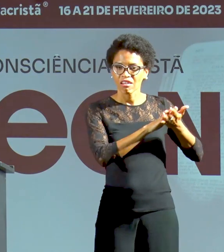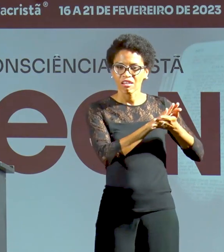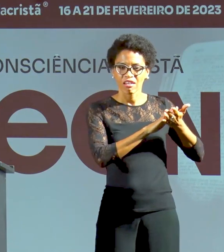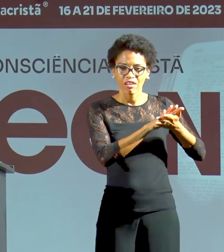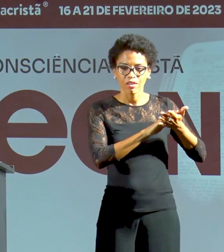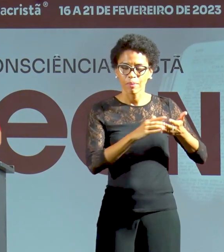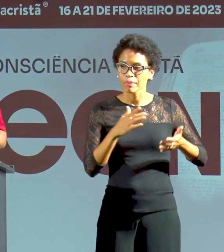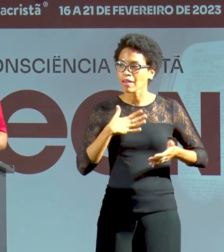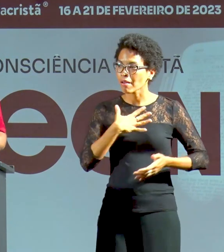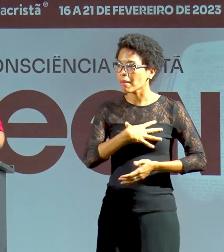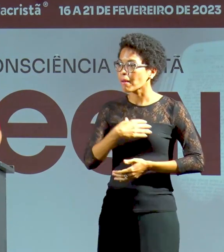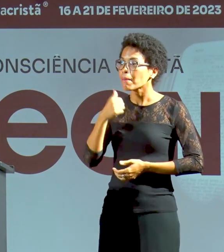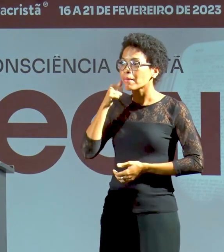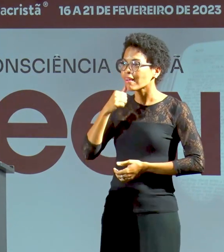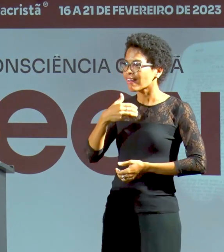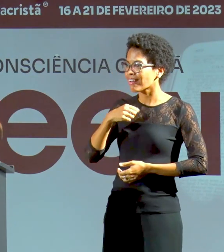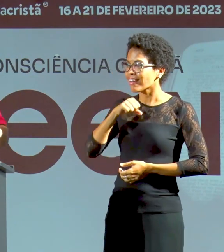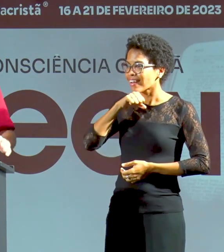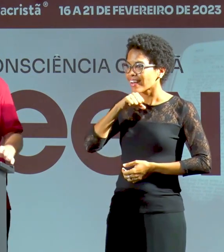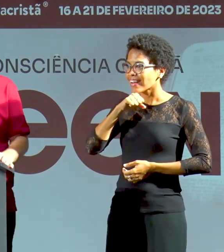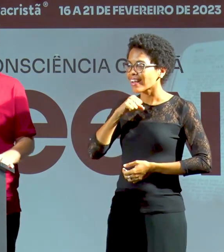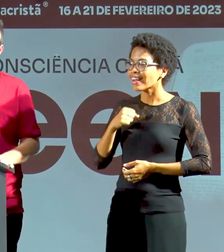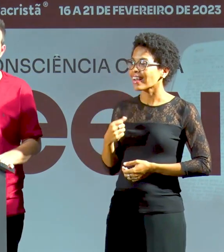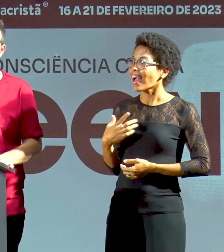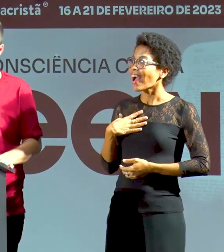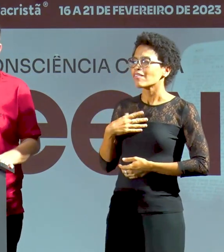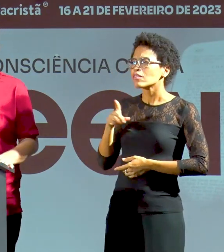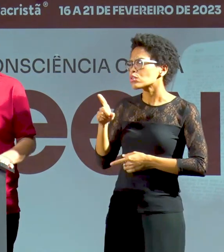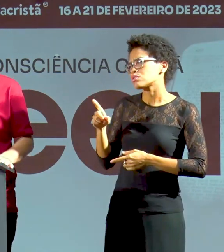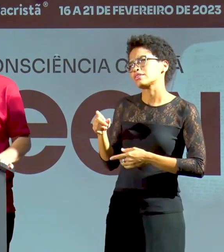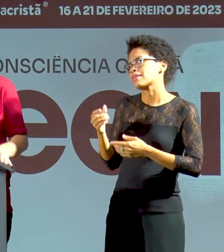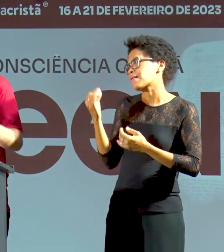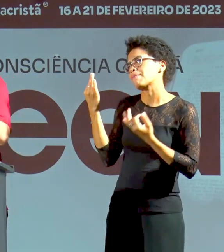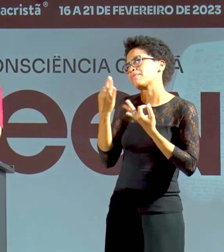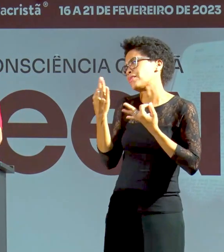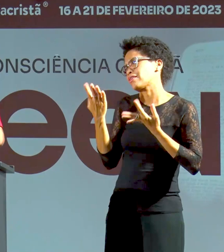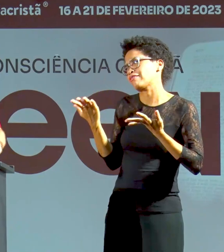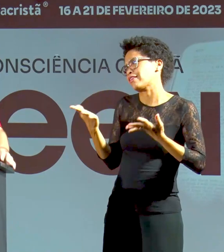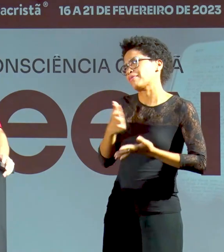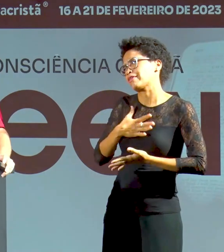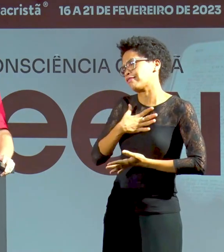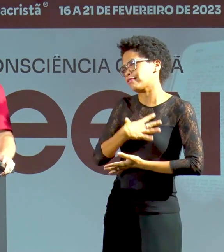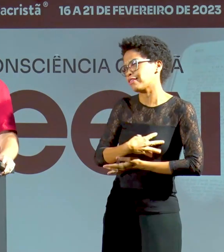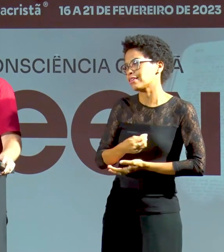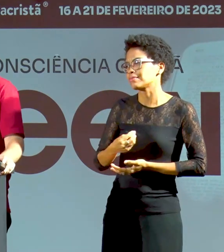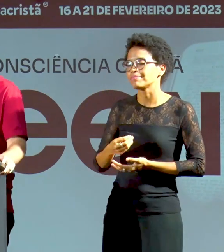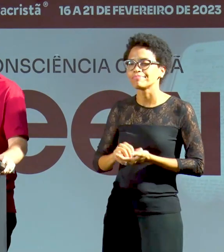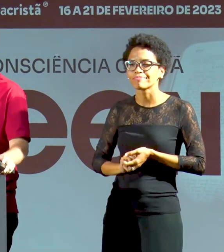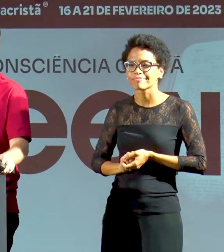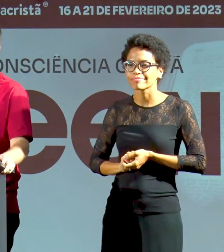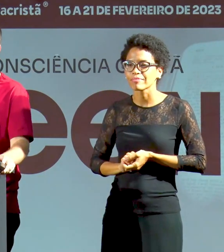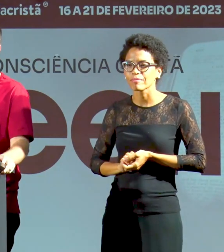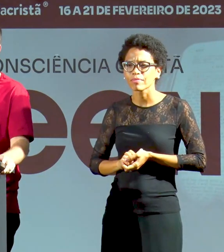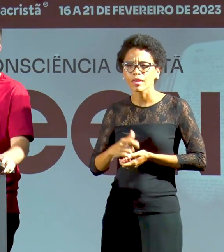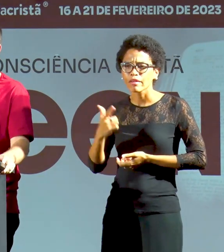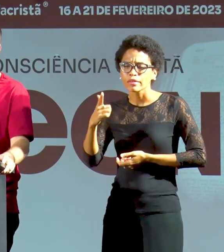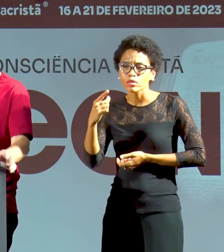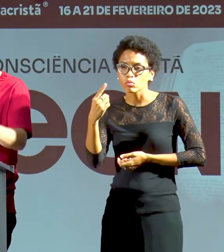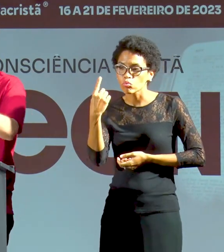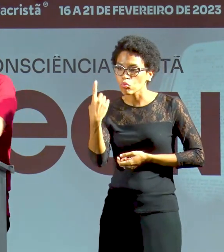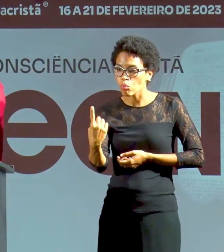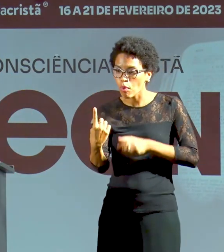deixa eu dizer para você uma coisa não tem uma pessoa certa para você tem várias tem várias